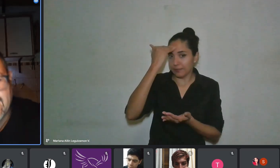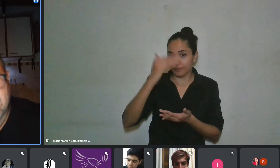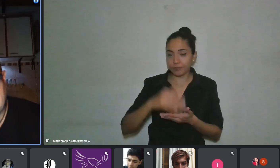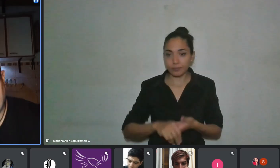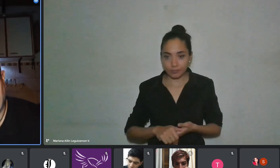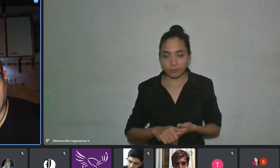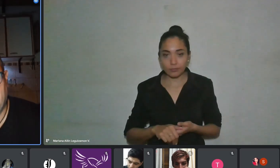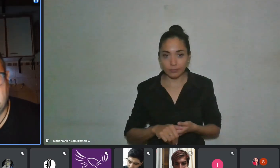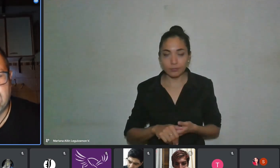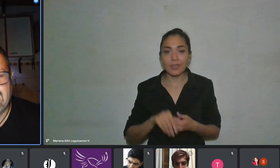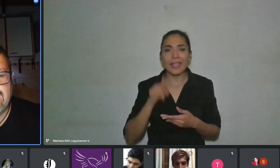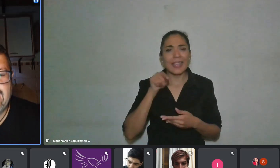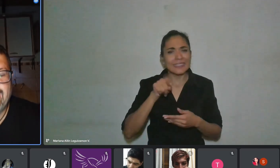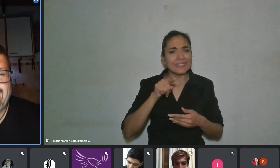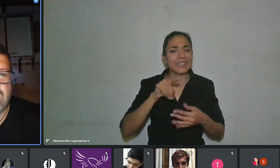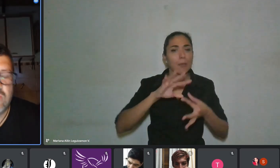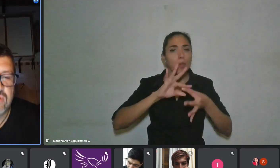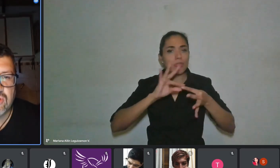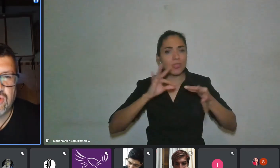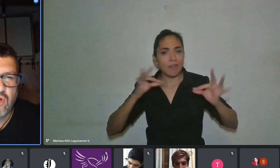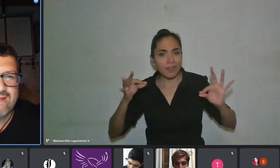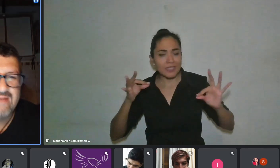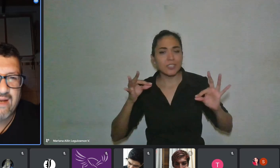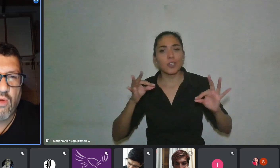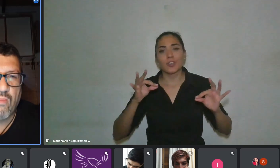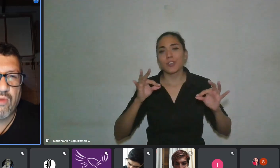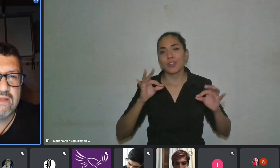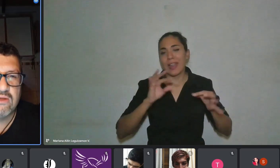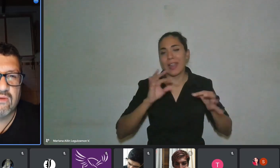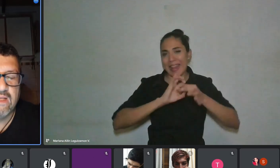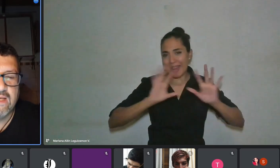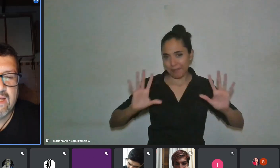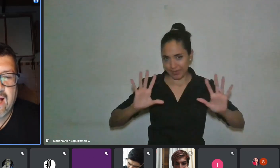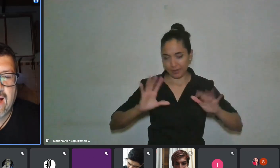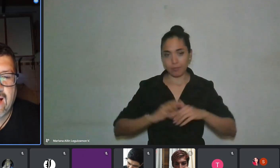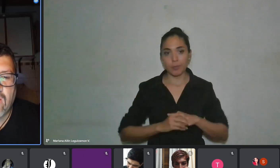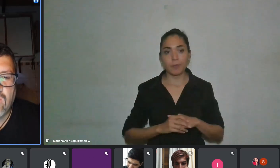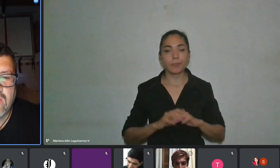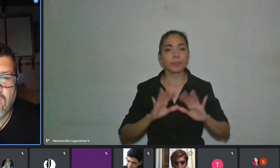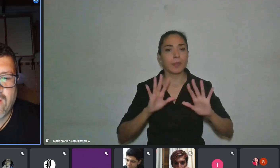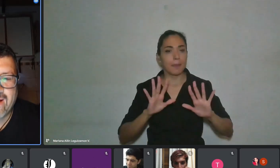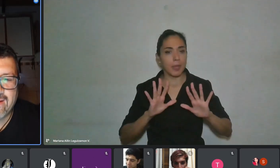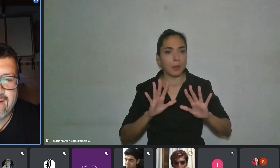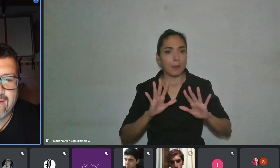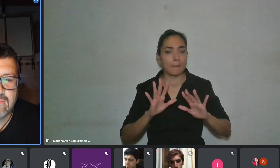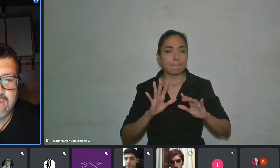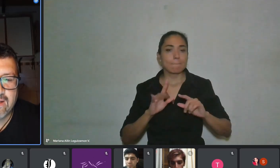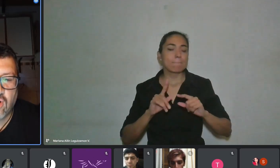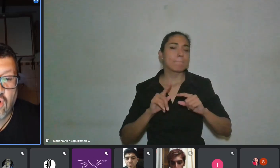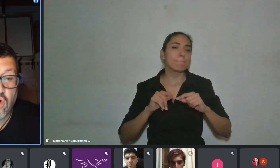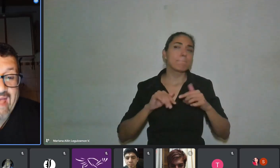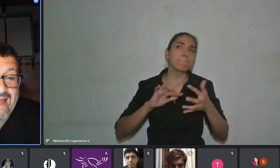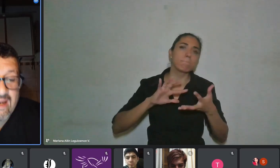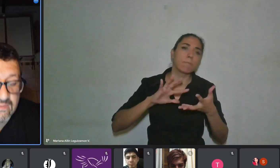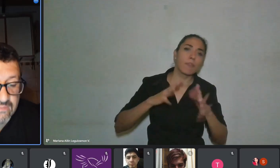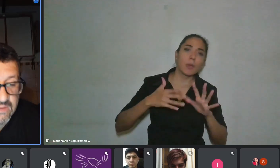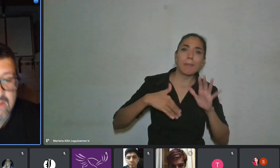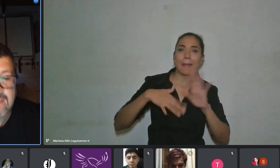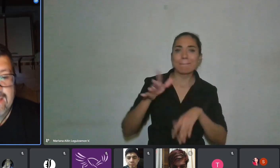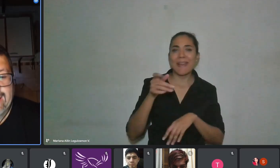Ese vendría a ser la definición del liberalismo. Si nosotros lo pasáramos un poquito a un lenguaje